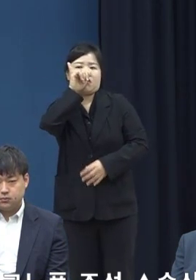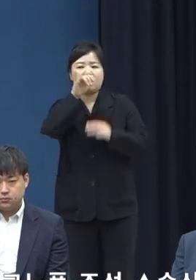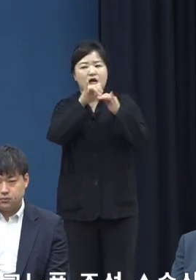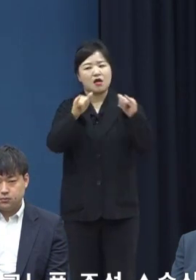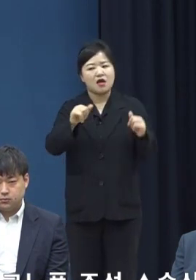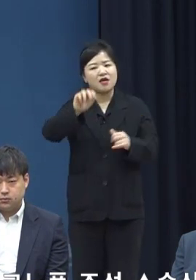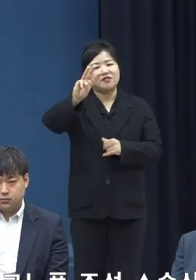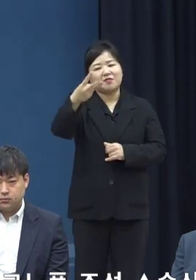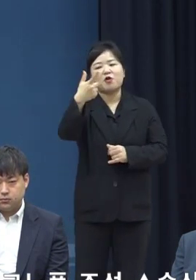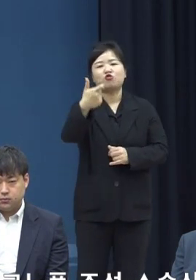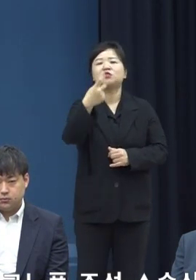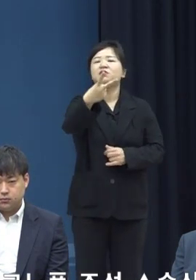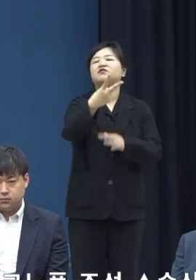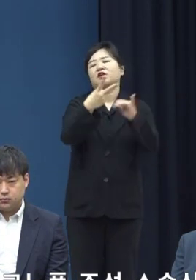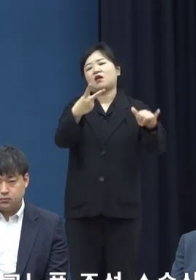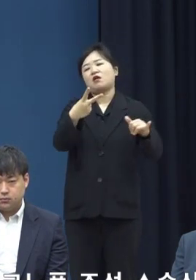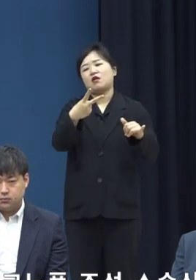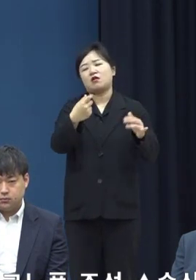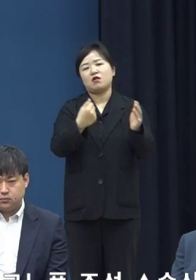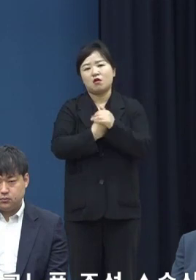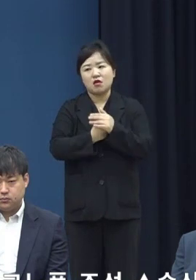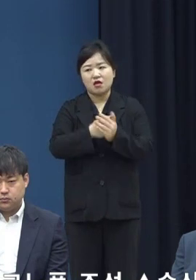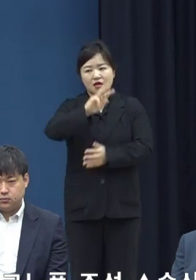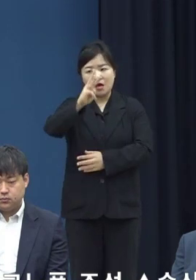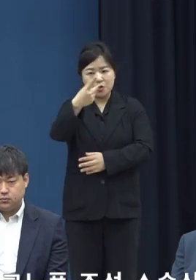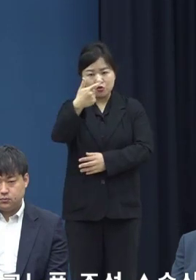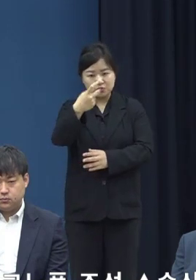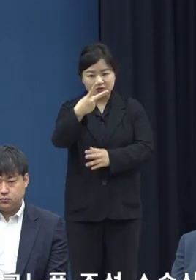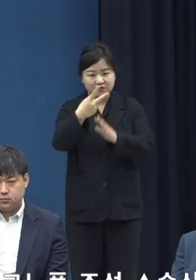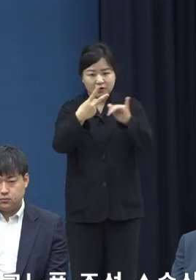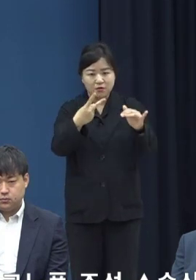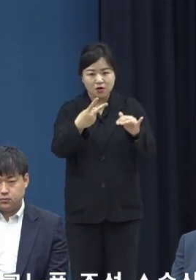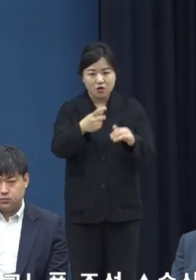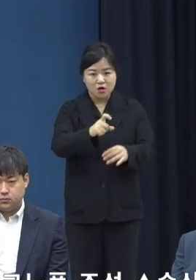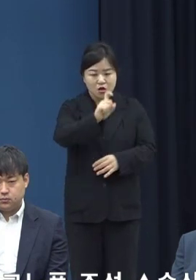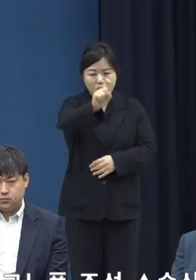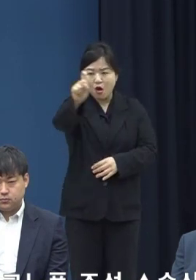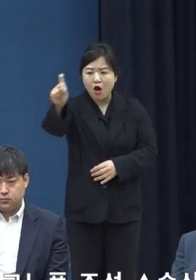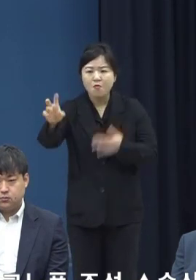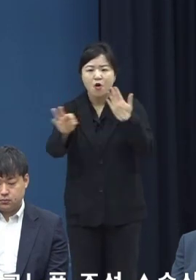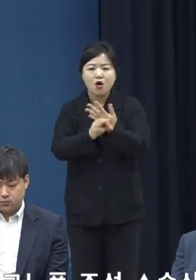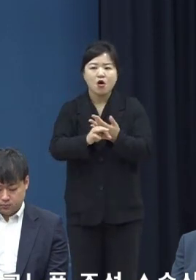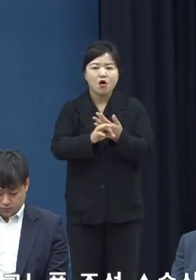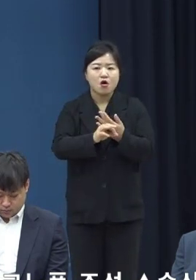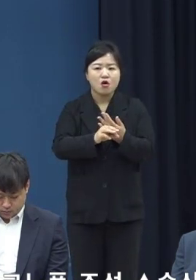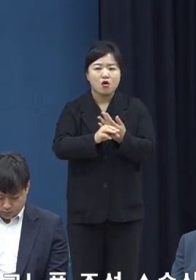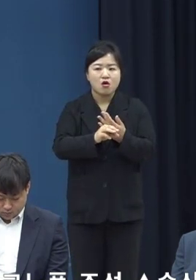사람이 362명이에요. 그러니까 362명이다 보니까 10채씩만 하면 3,600채잖아요.